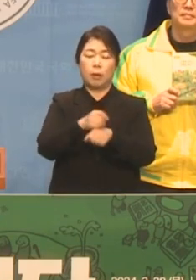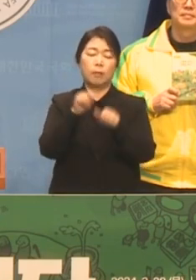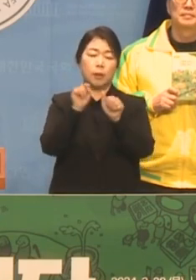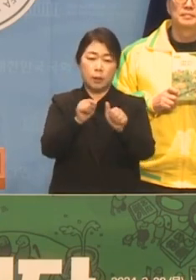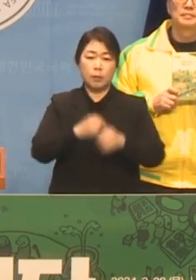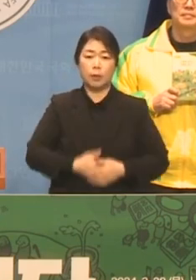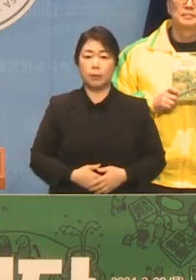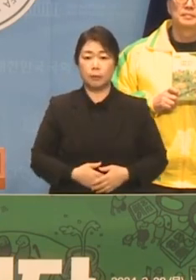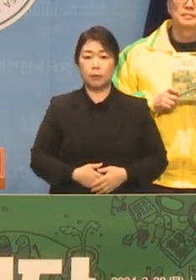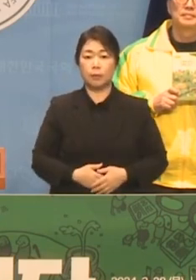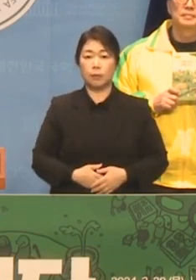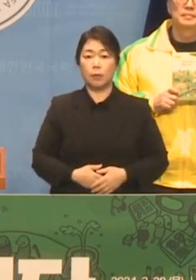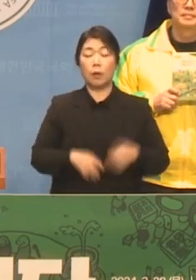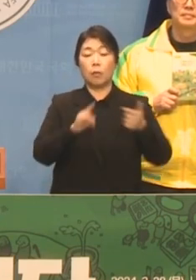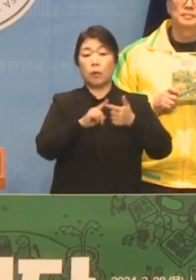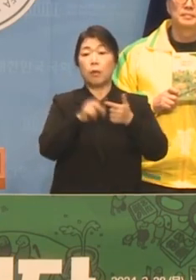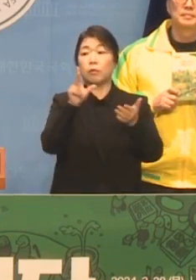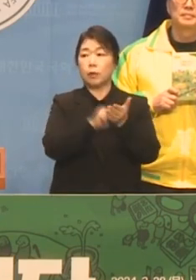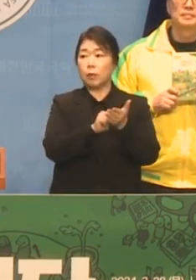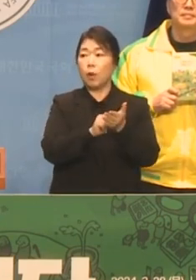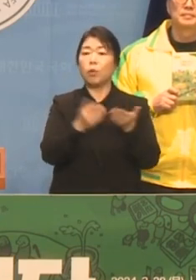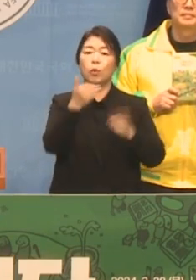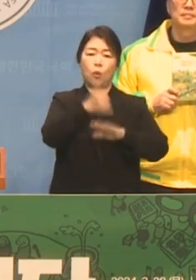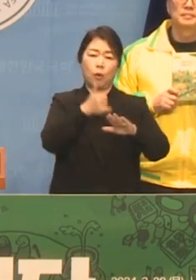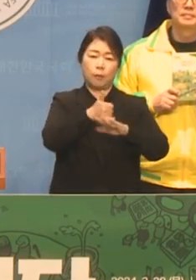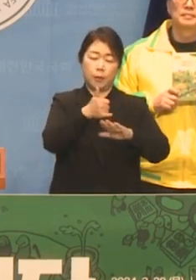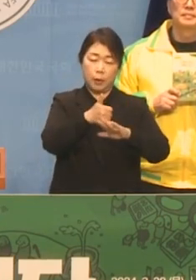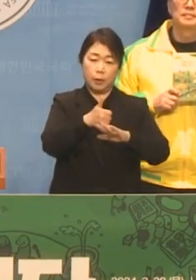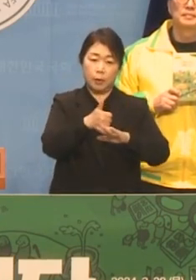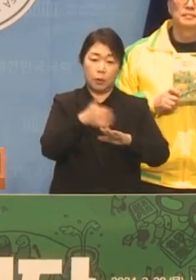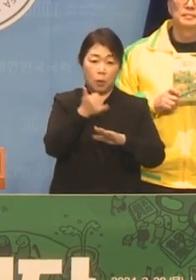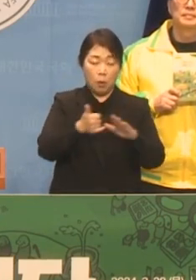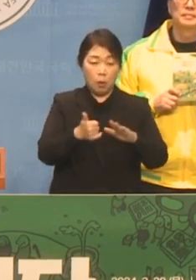하겠습니다 여섯 번째 과제 농업입지론